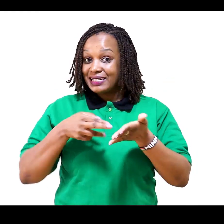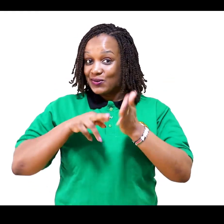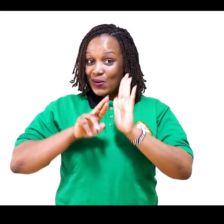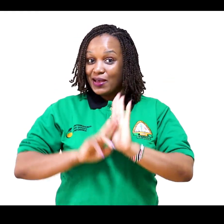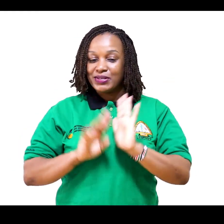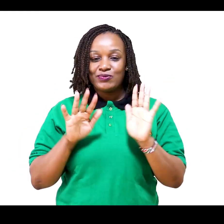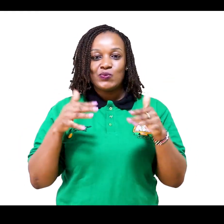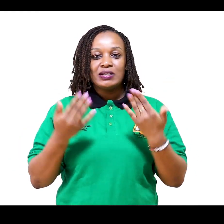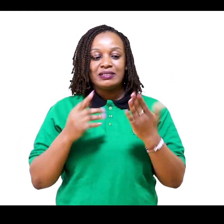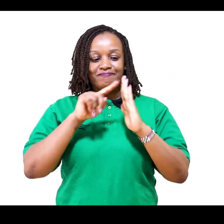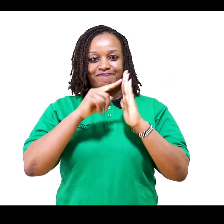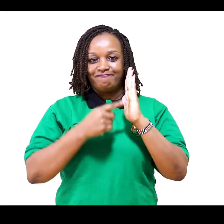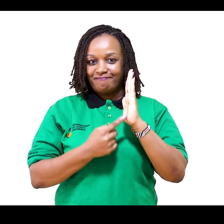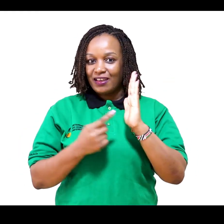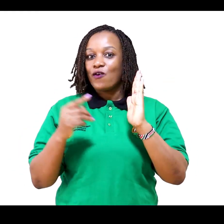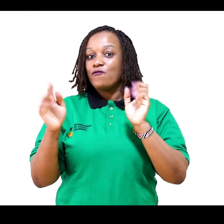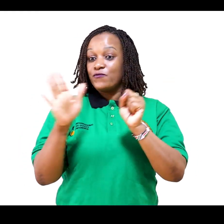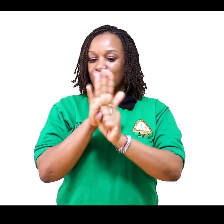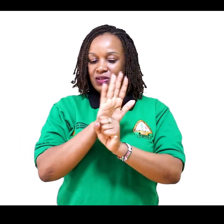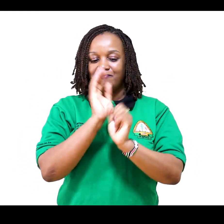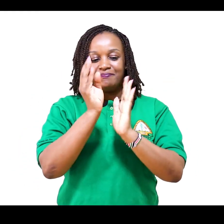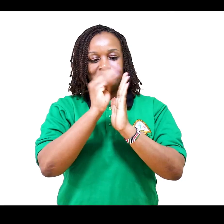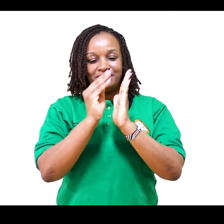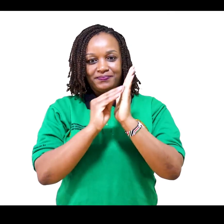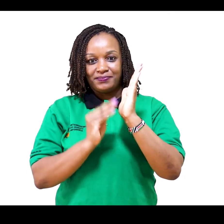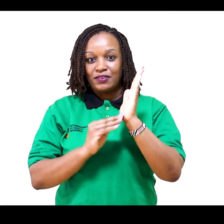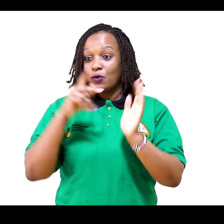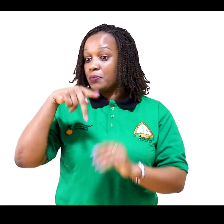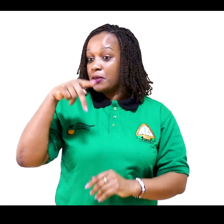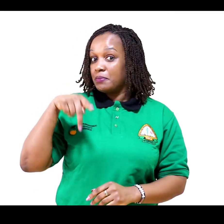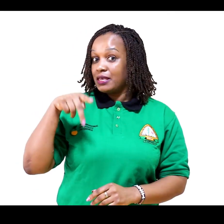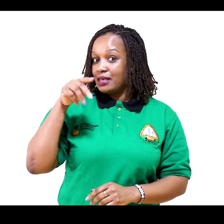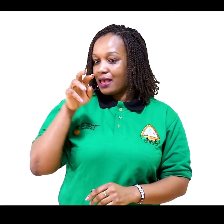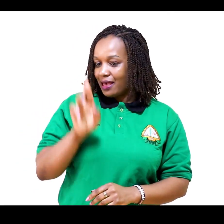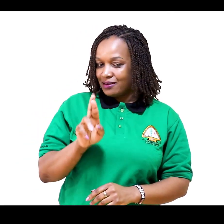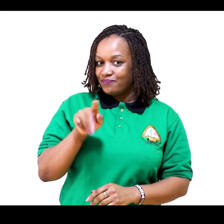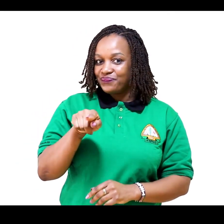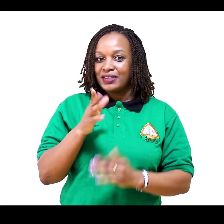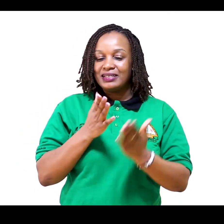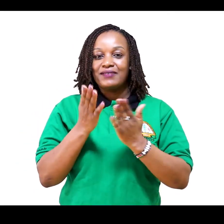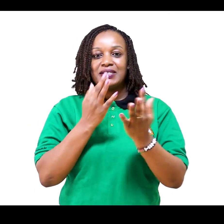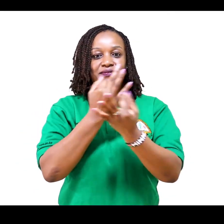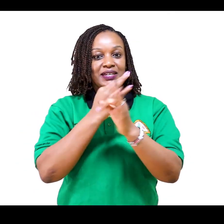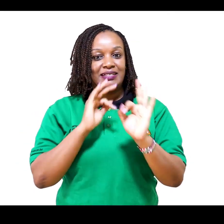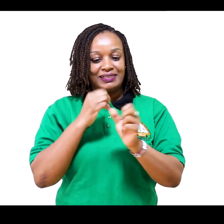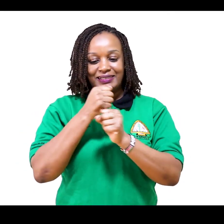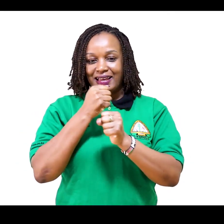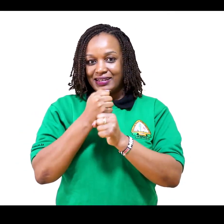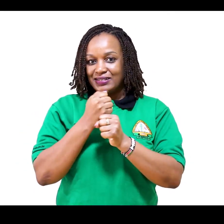Kilimo, mahitaji ni orodha ya maombi kamili ya PBR. Huduma hii haina malipo na hufanyika